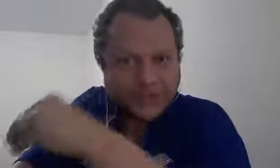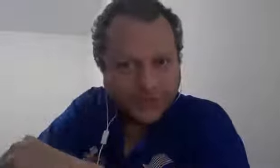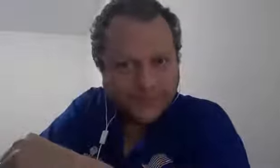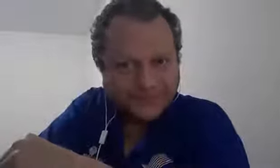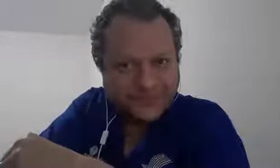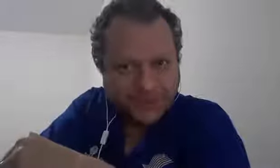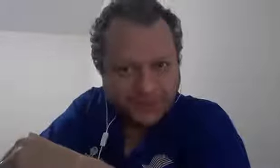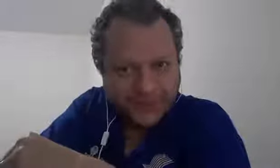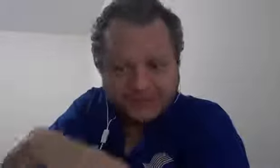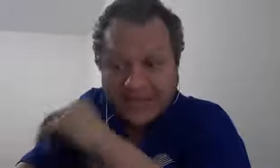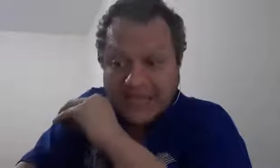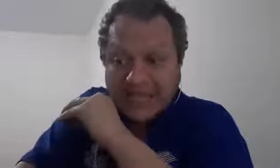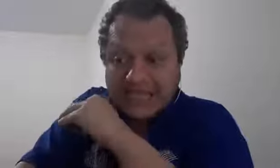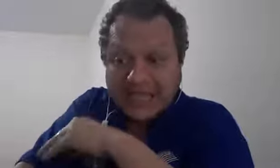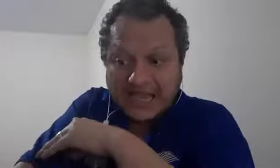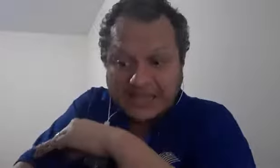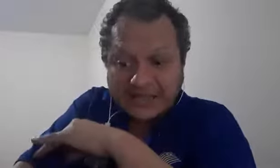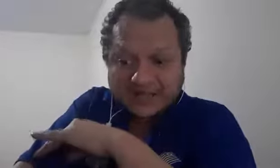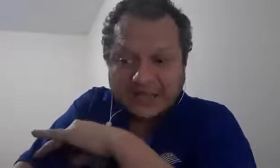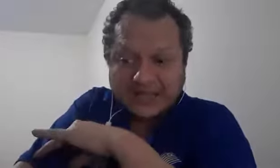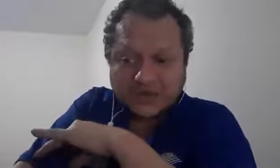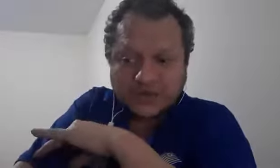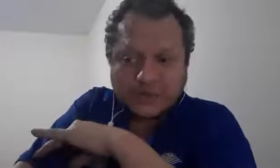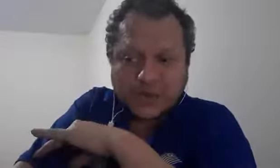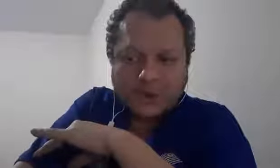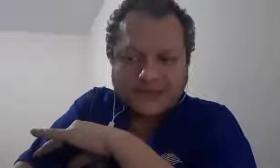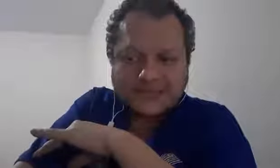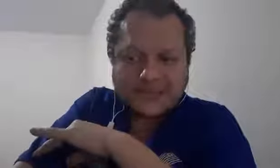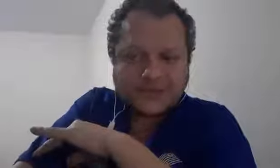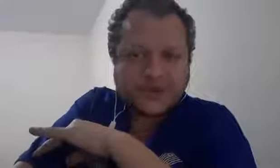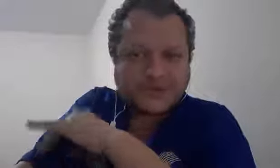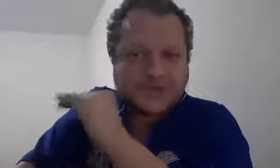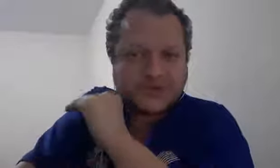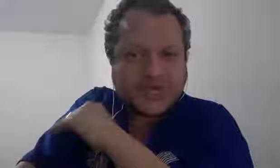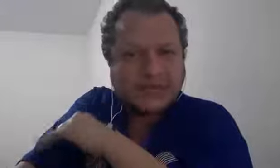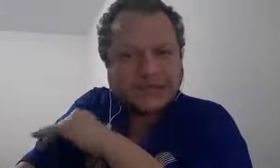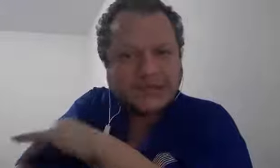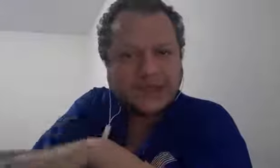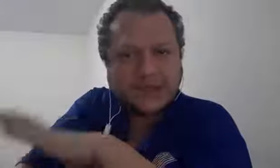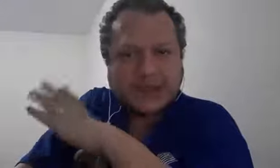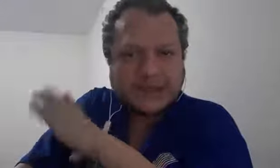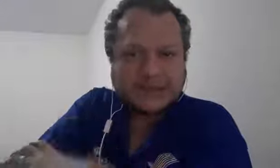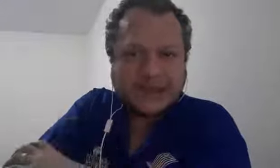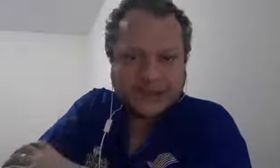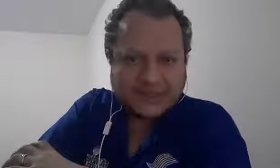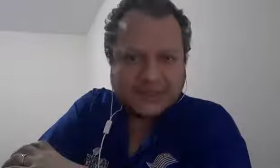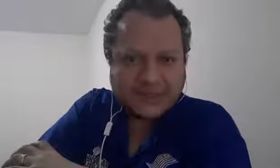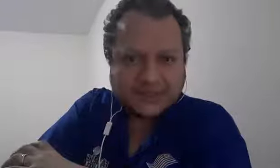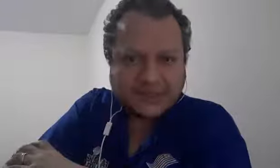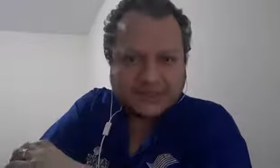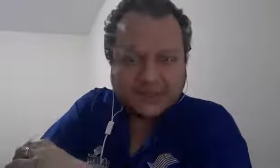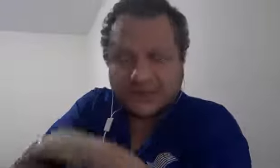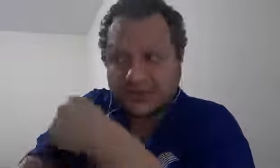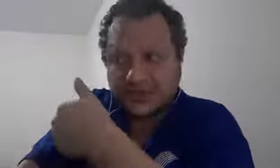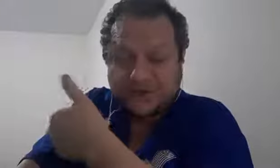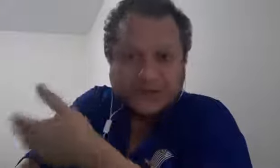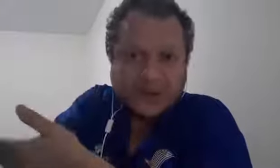muito. Tudo bem? E aí, falando sobre como vai ser esse processo de rematrícula, matrícula, essa coisa toda, a gente viu